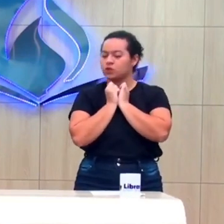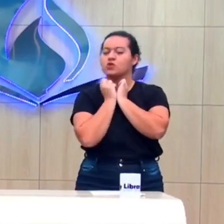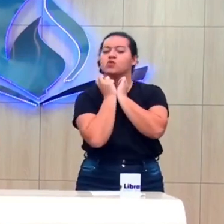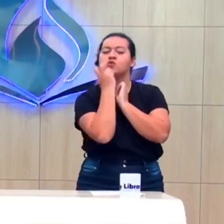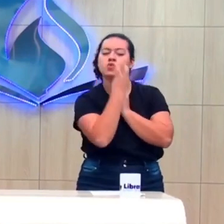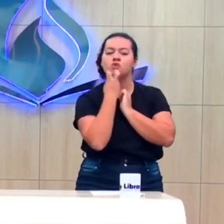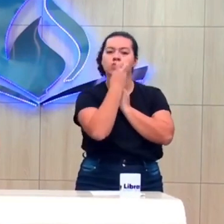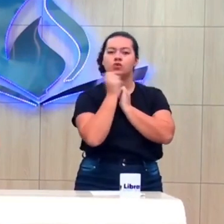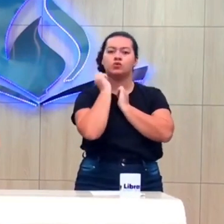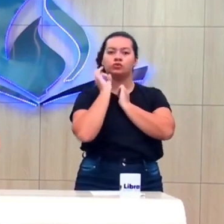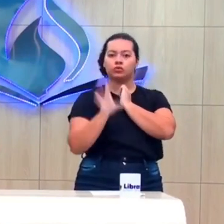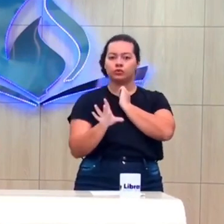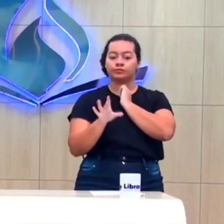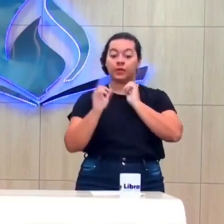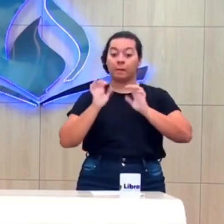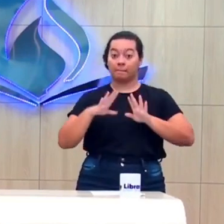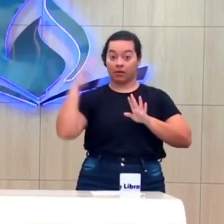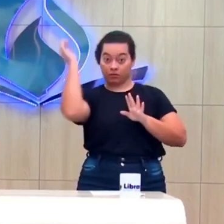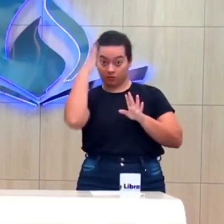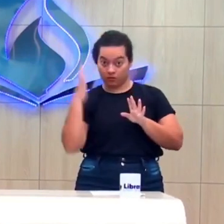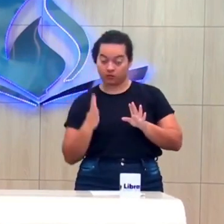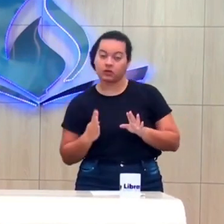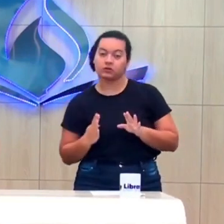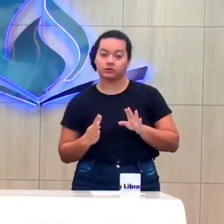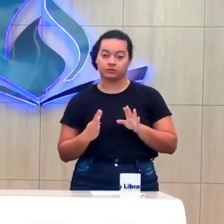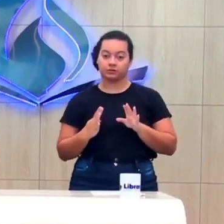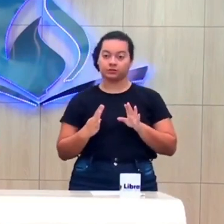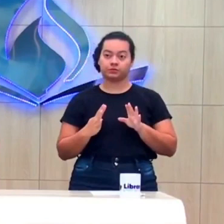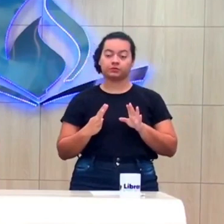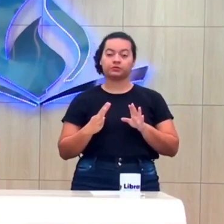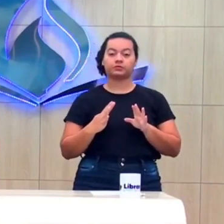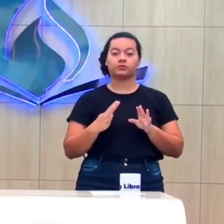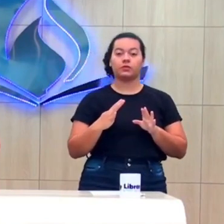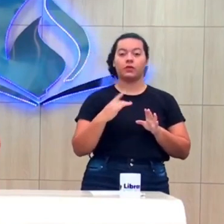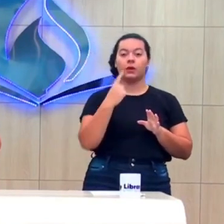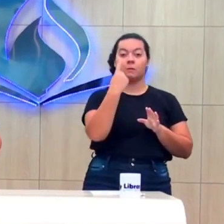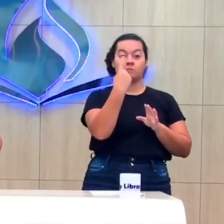aí, aqui no Brasil, quando chegou no ano de